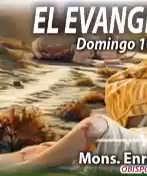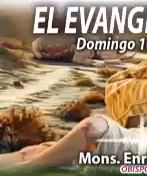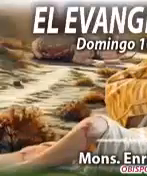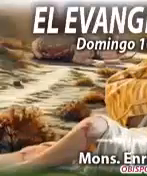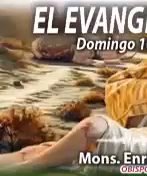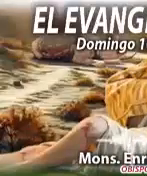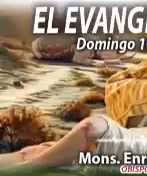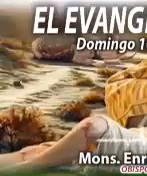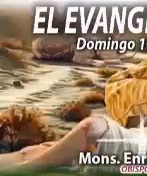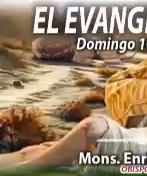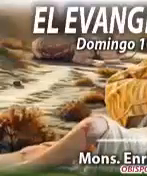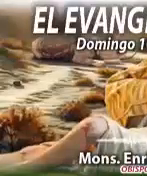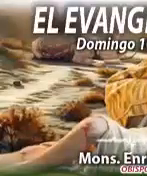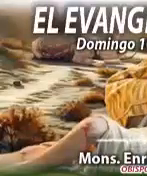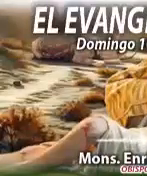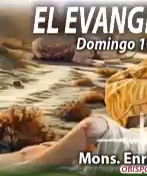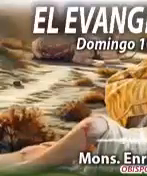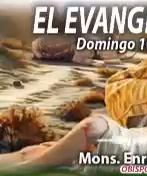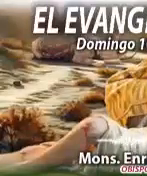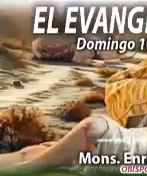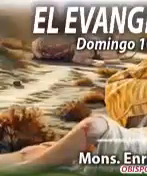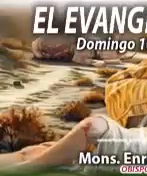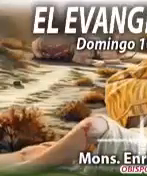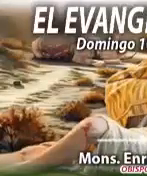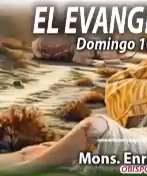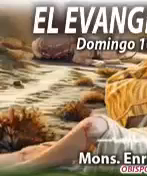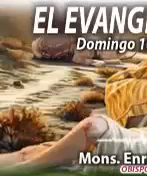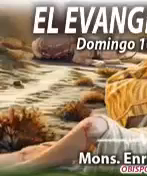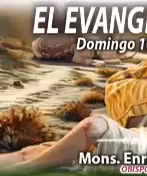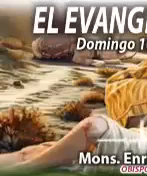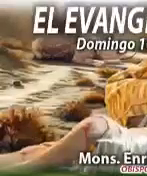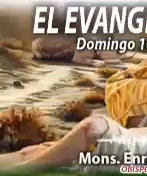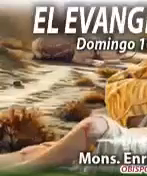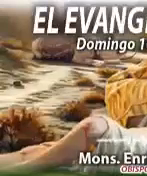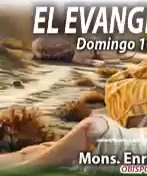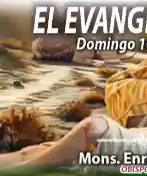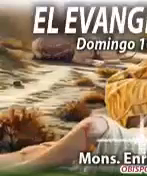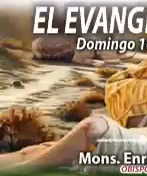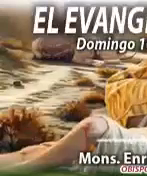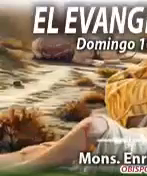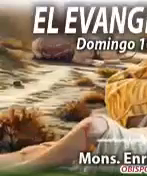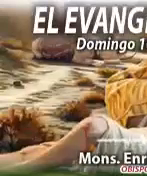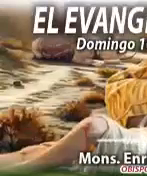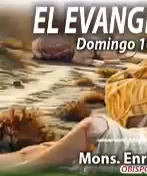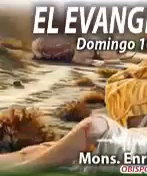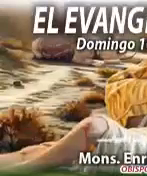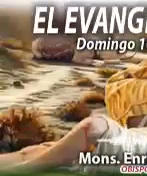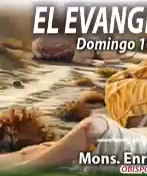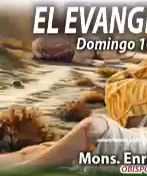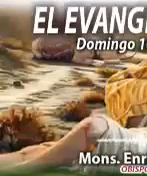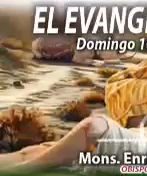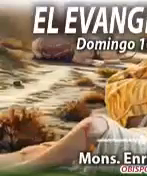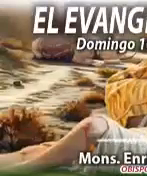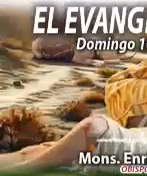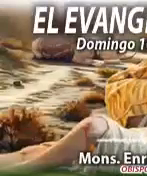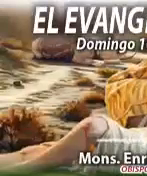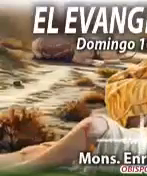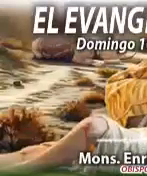día a día, alimentándonos de la palabra del Señor. En la voz de Monseñor Enrique